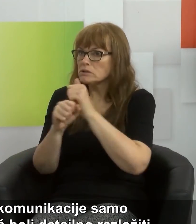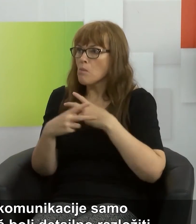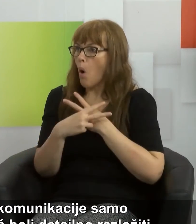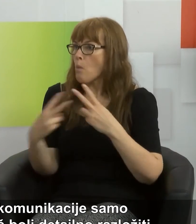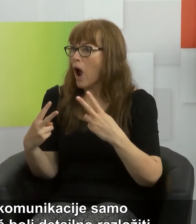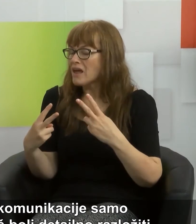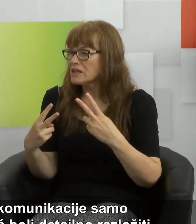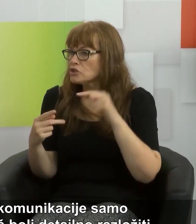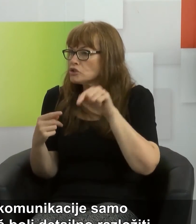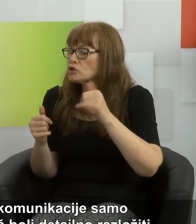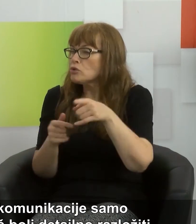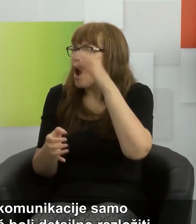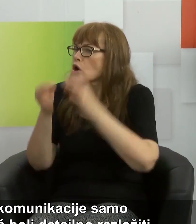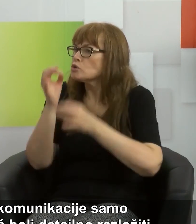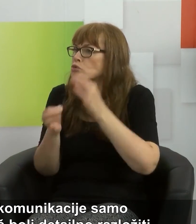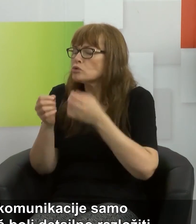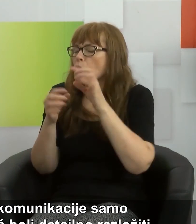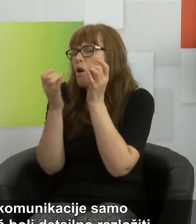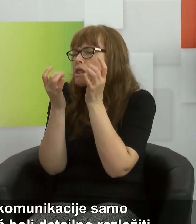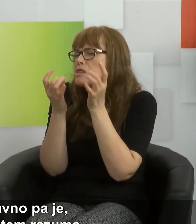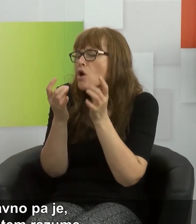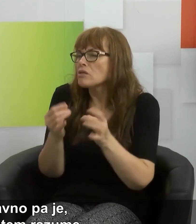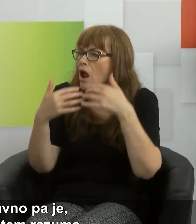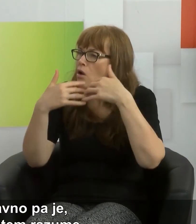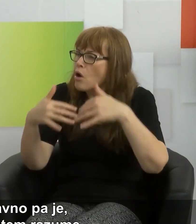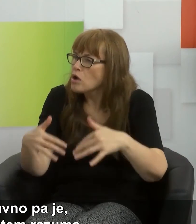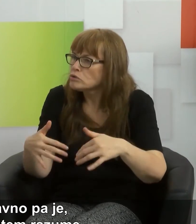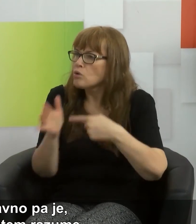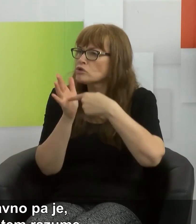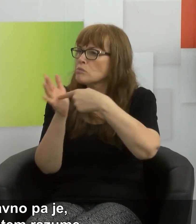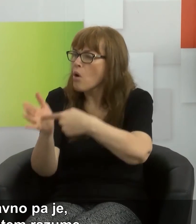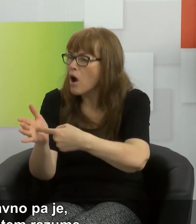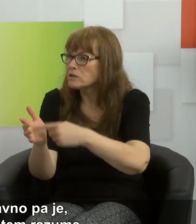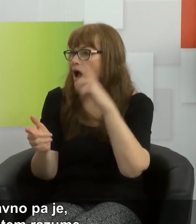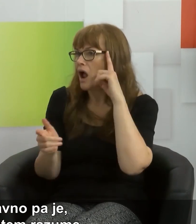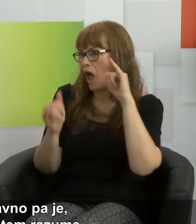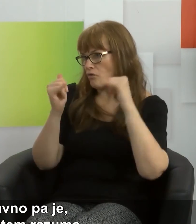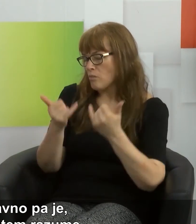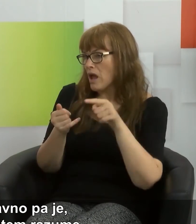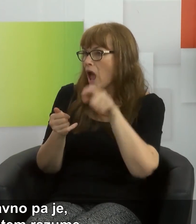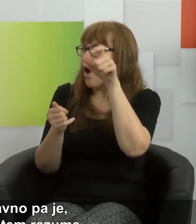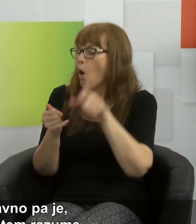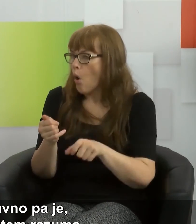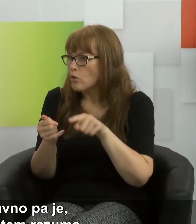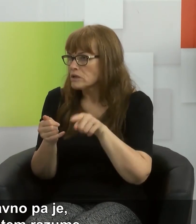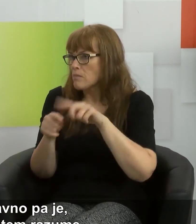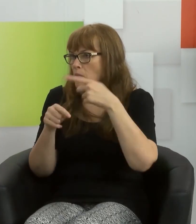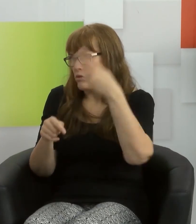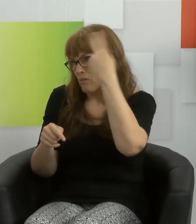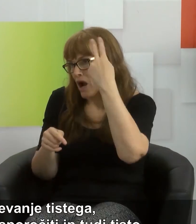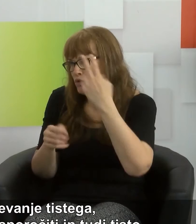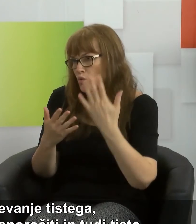obogatiš tisto, kar skušaš bolj detaljno razložiti, pokazati, glavno pa je, da to oseba potem